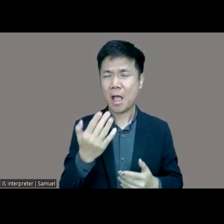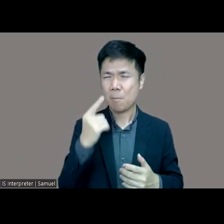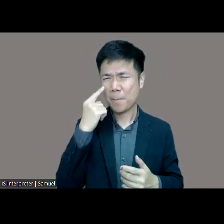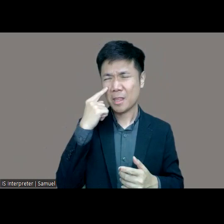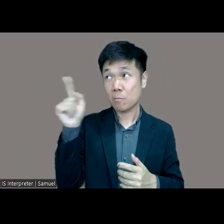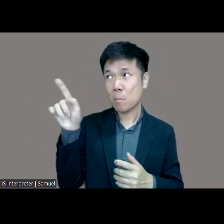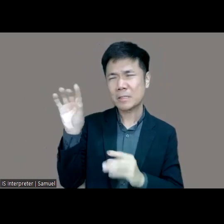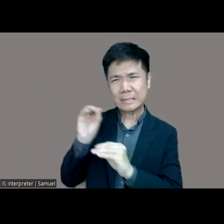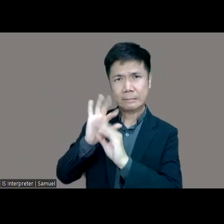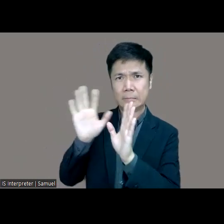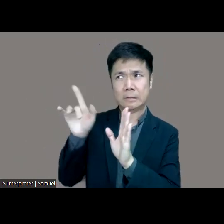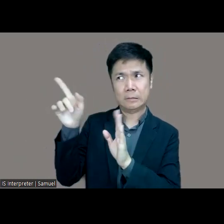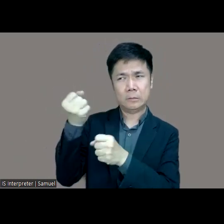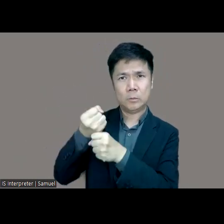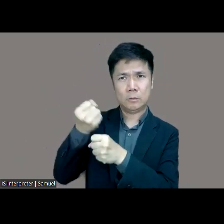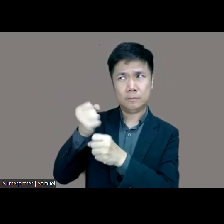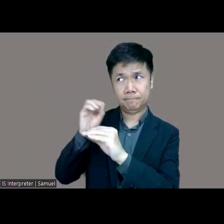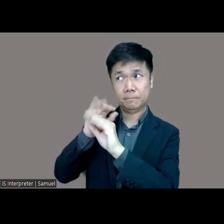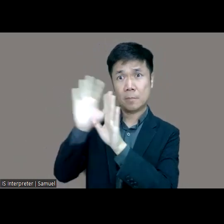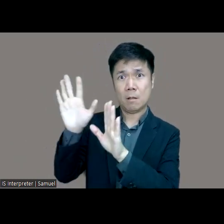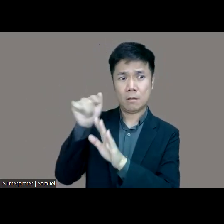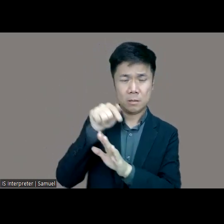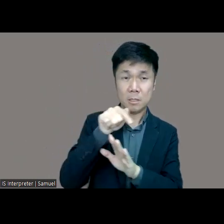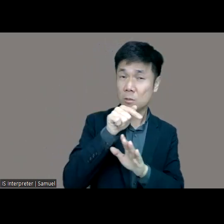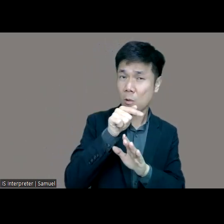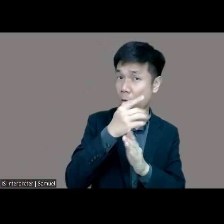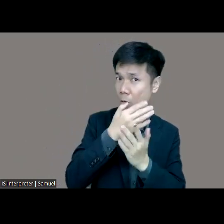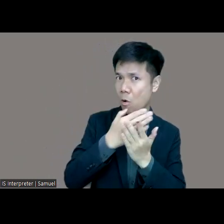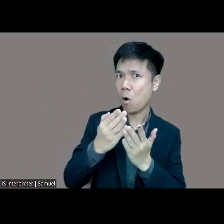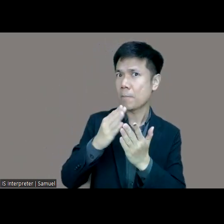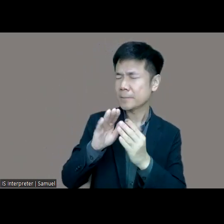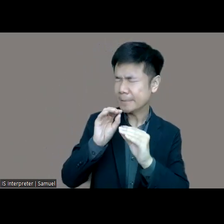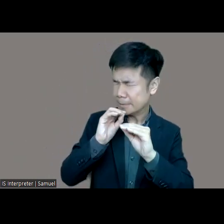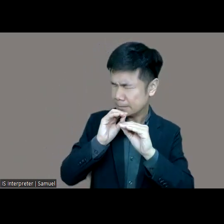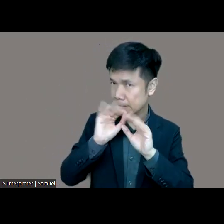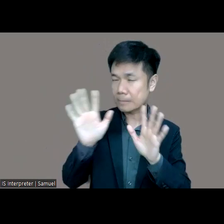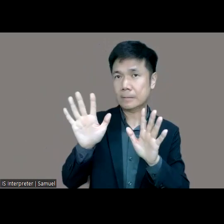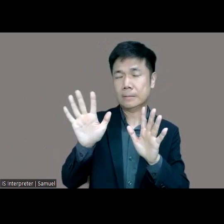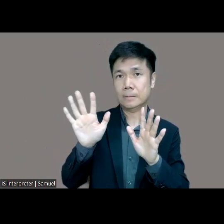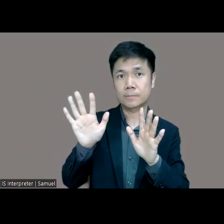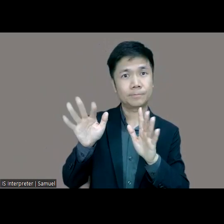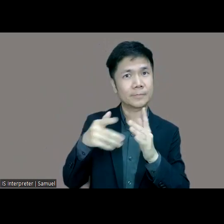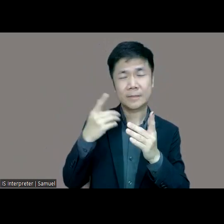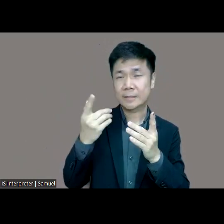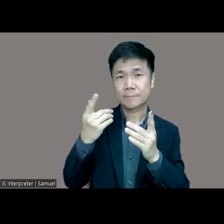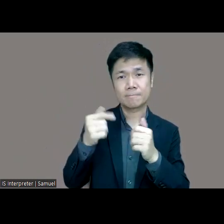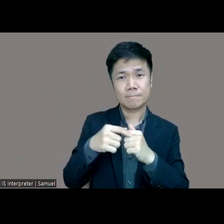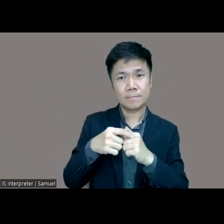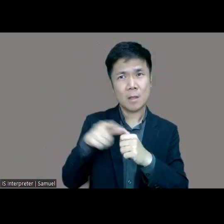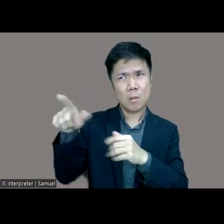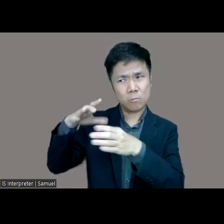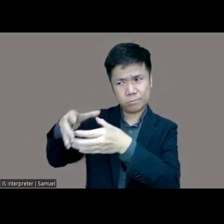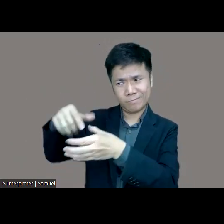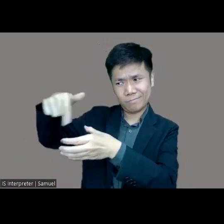entendre. Il faut avoir plus de transparence dans ce processus.